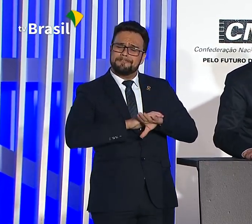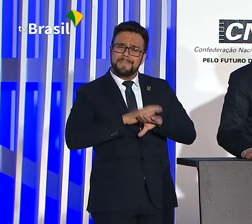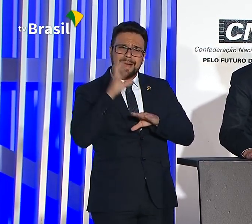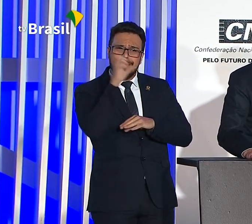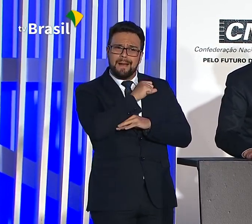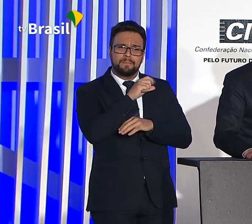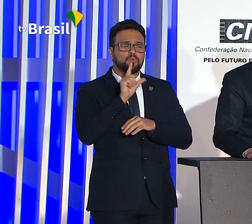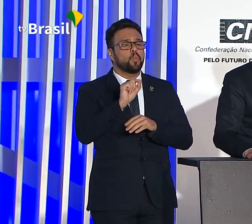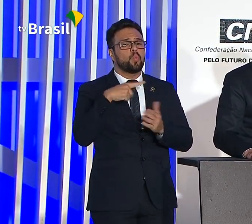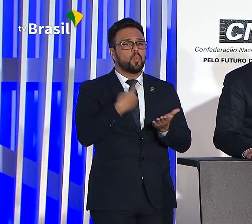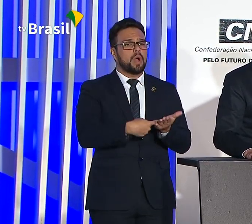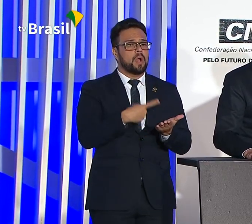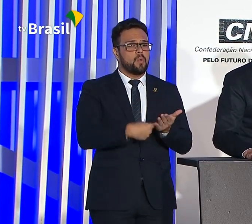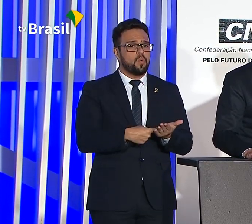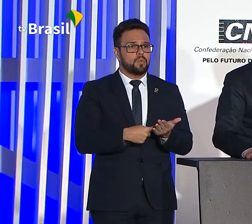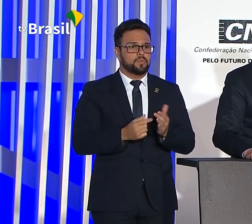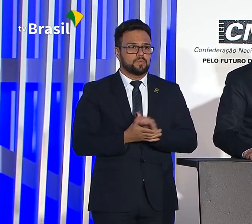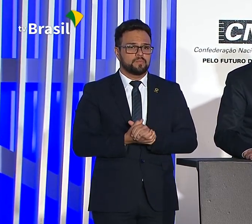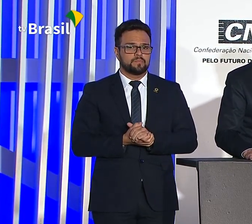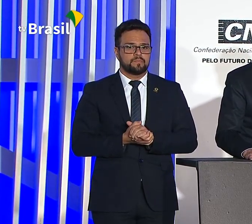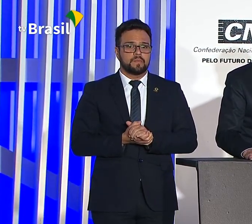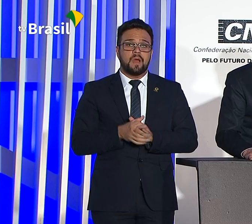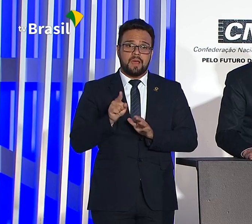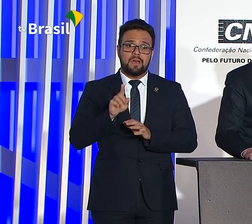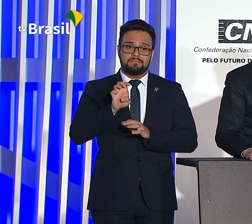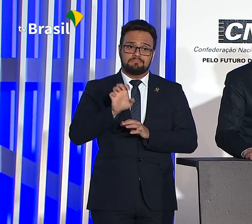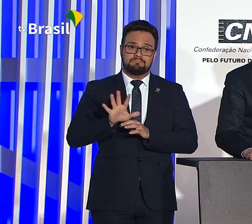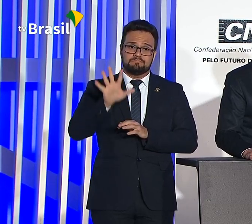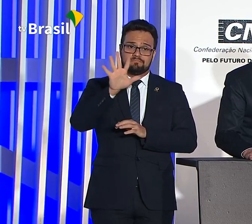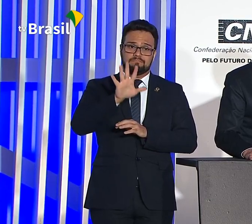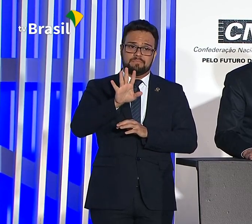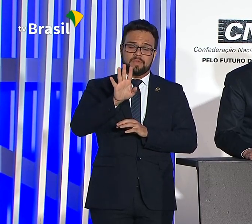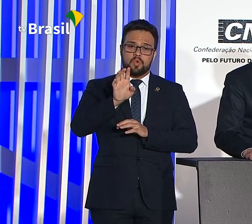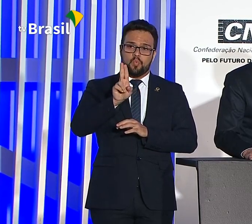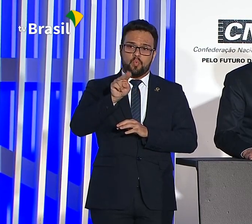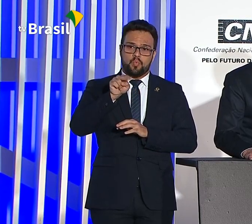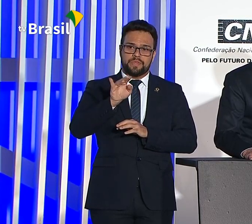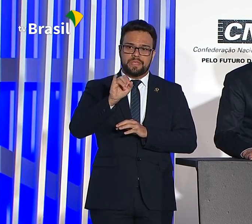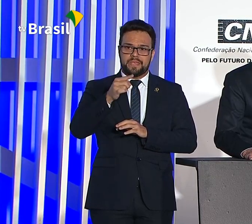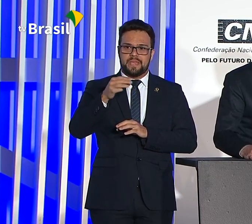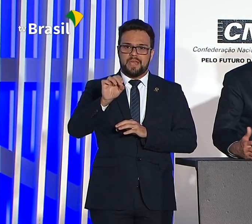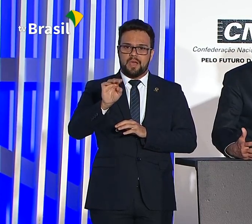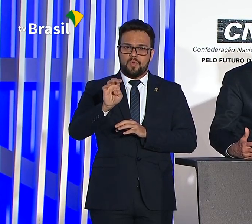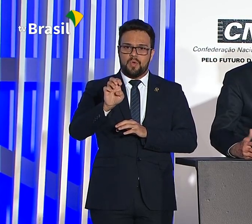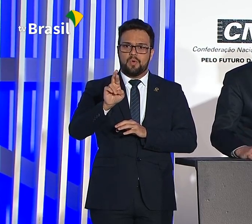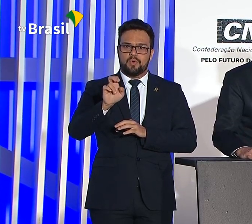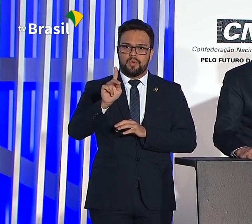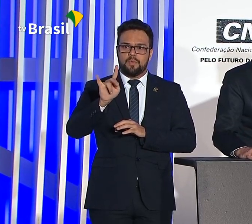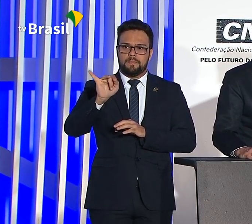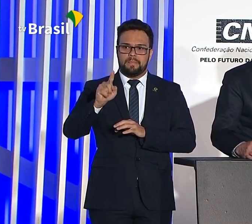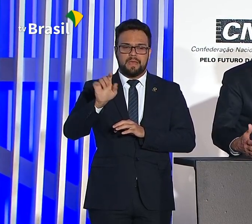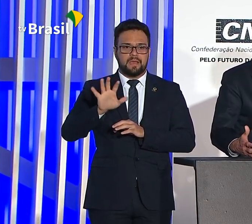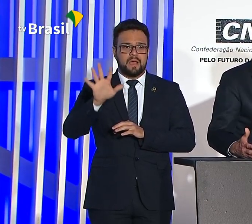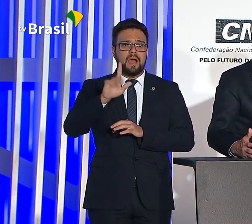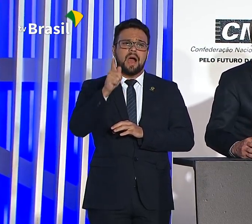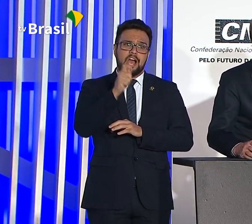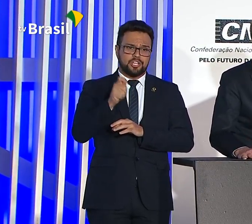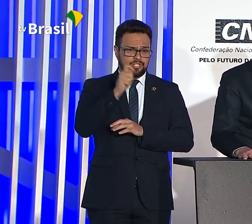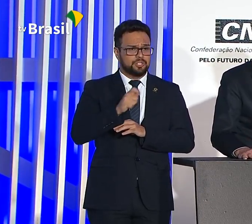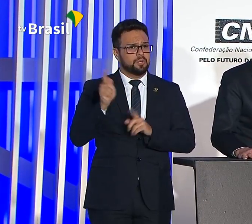acordo com a união européia a argentina tem muito a nos oferecendo como nos oferece o trigo